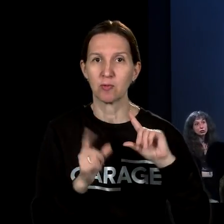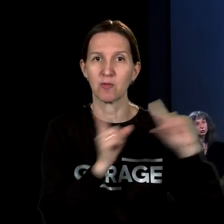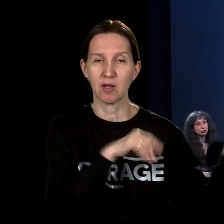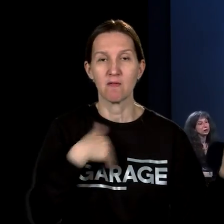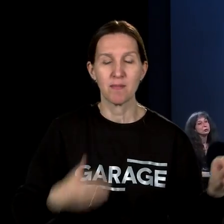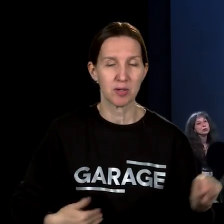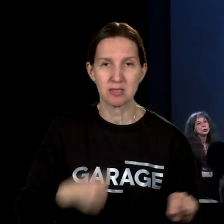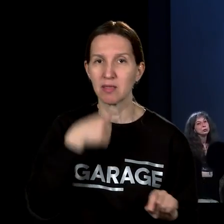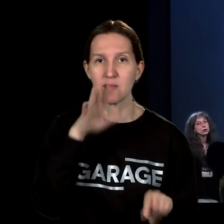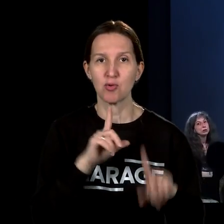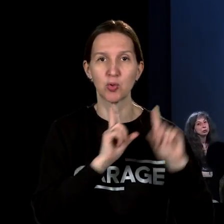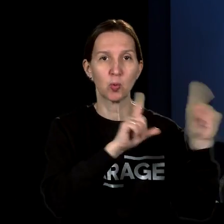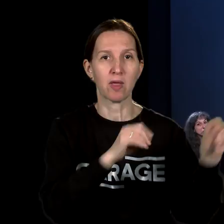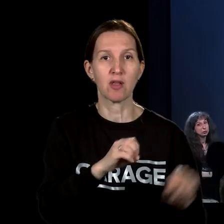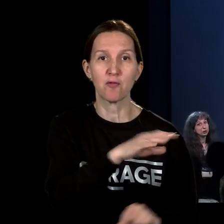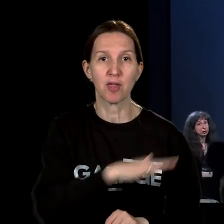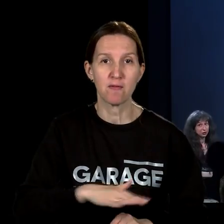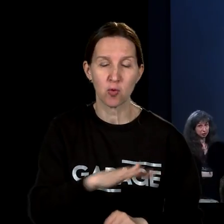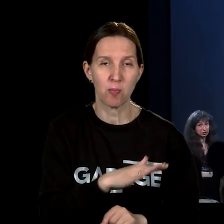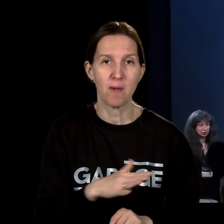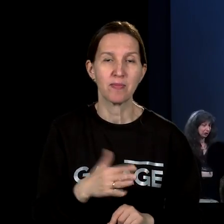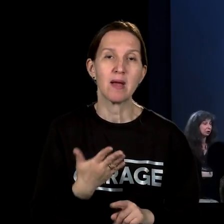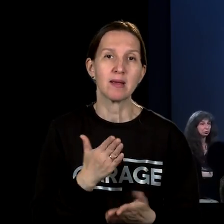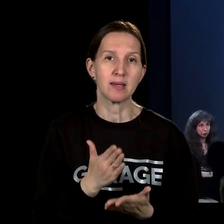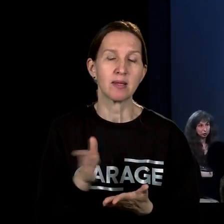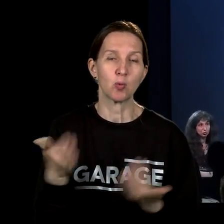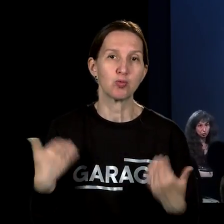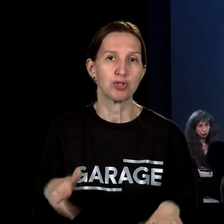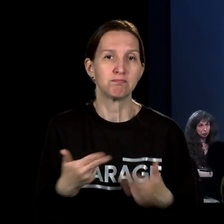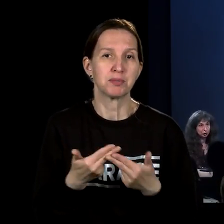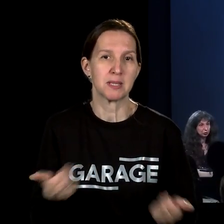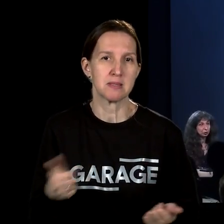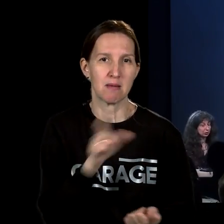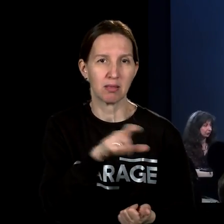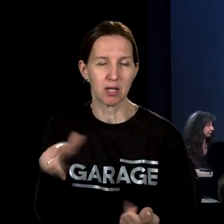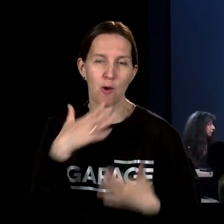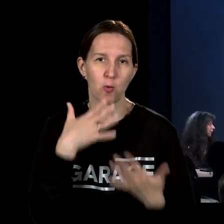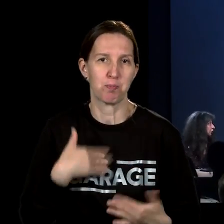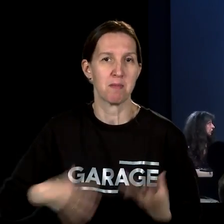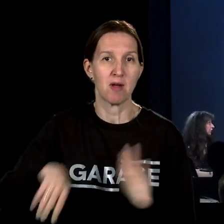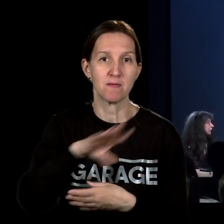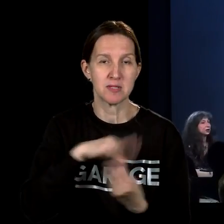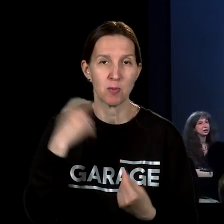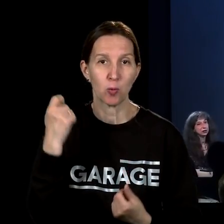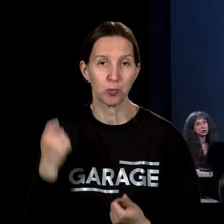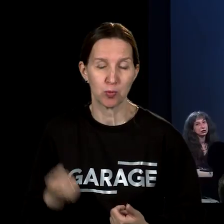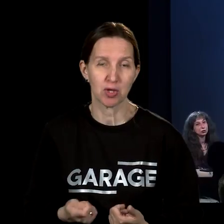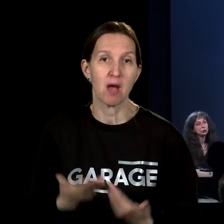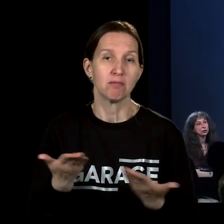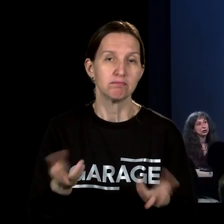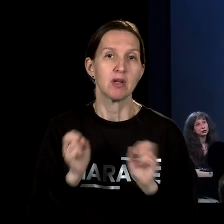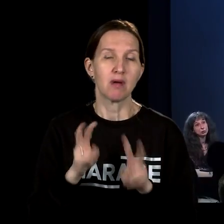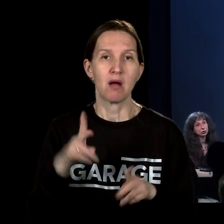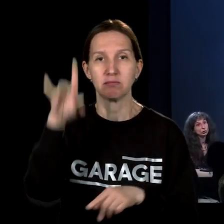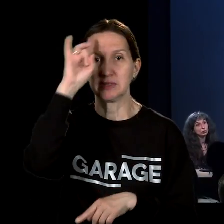признанный, всеми любимый. И ему, как известному японскому художнику, дают, собственно говоря, официальный заказ